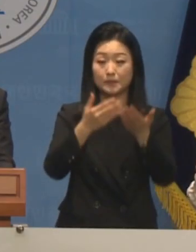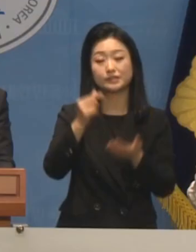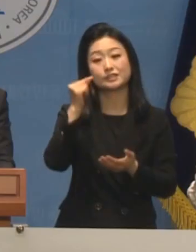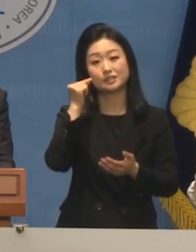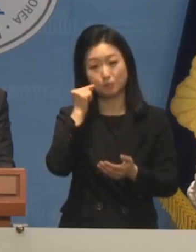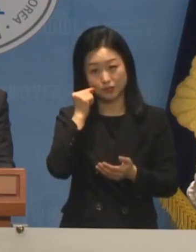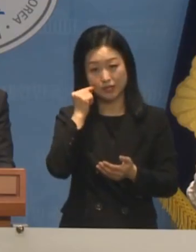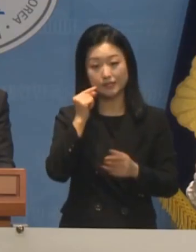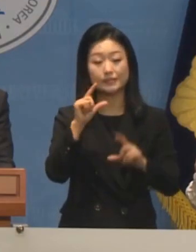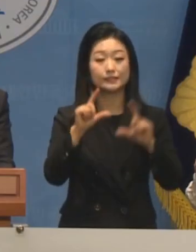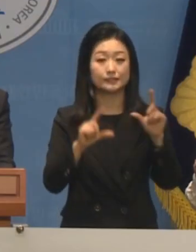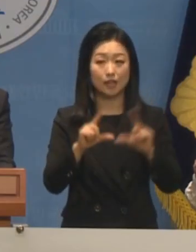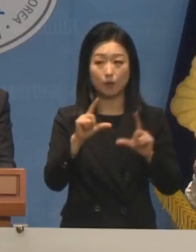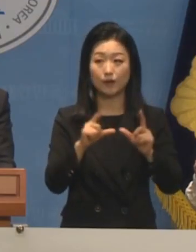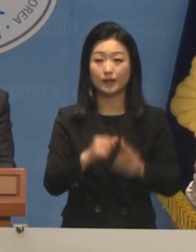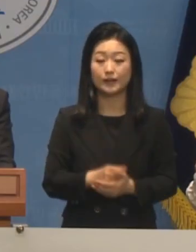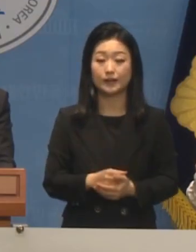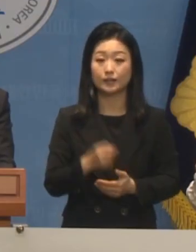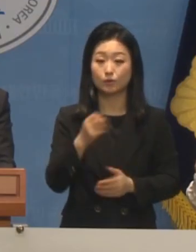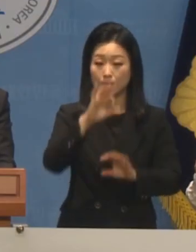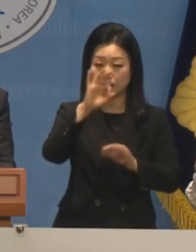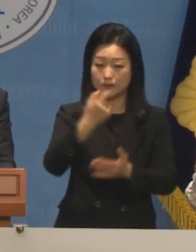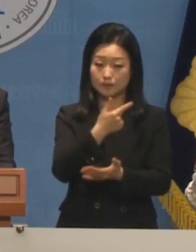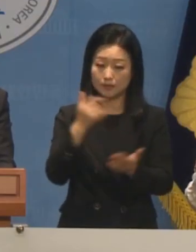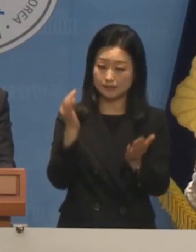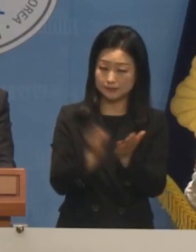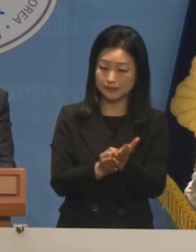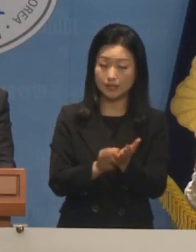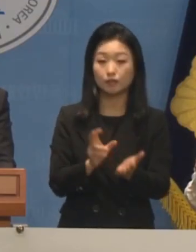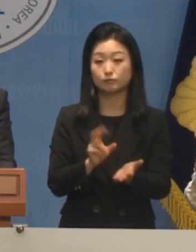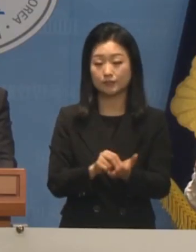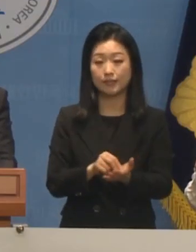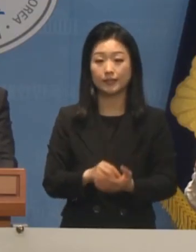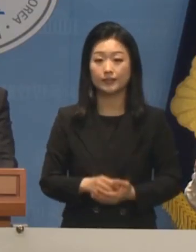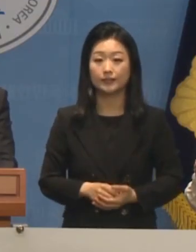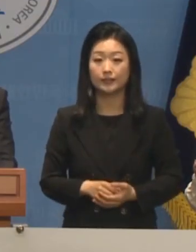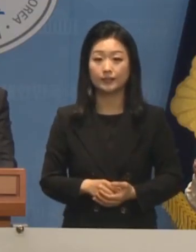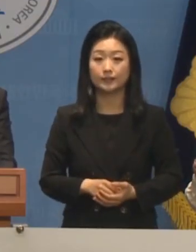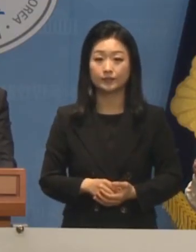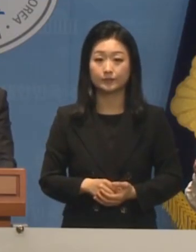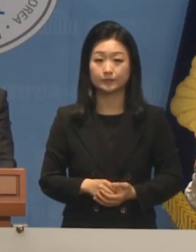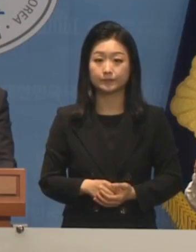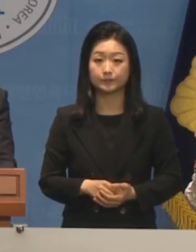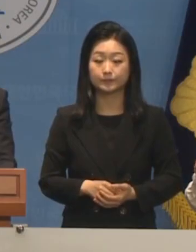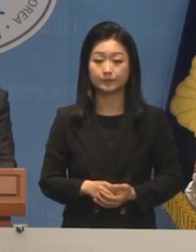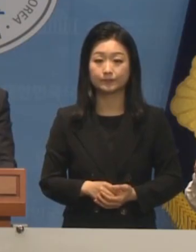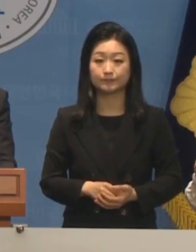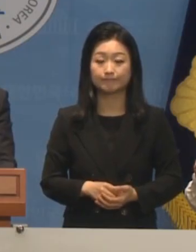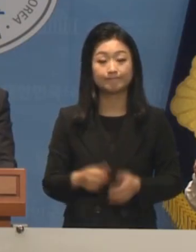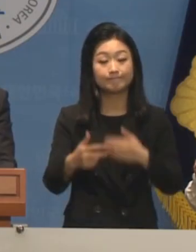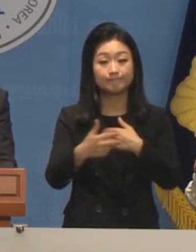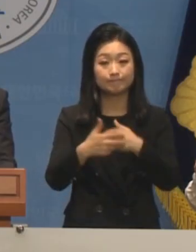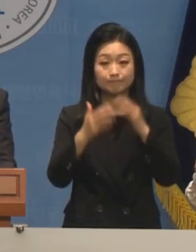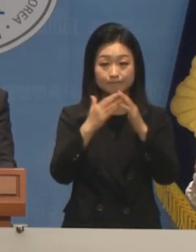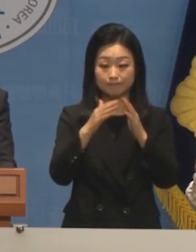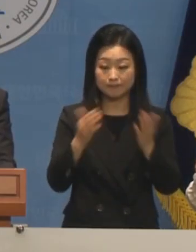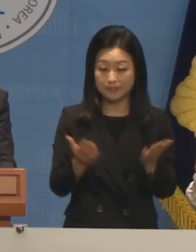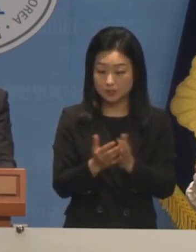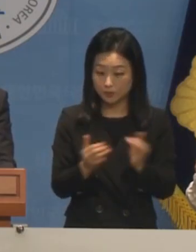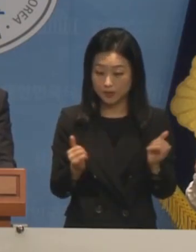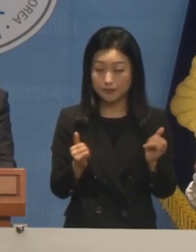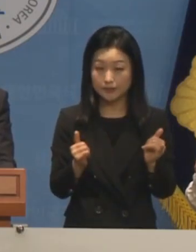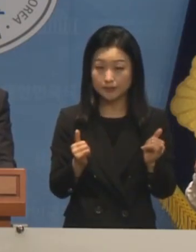열악한 환경과 임금 구조에 처해 있습니다 통계에 따르면 의료 기관에 종사하는